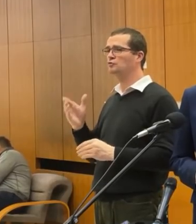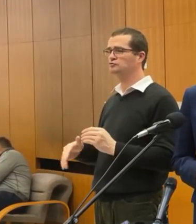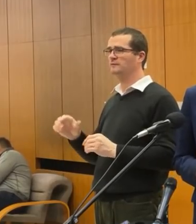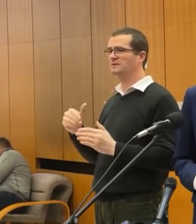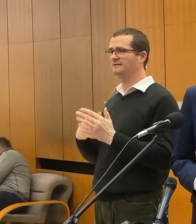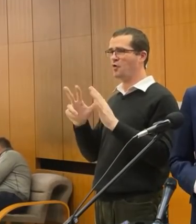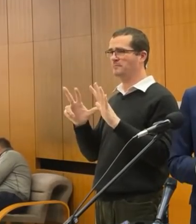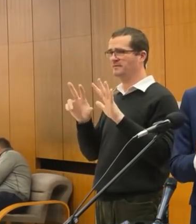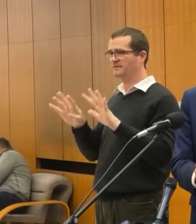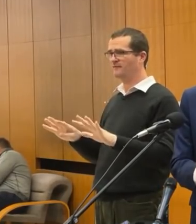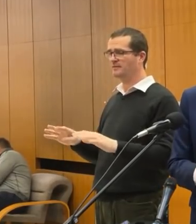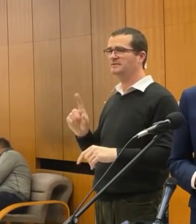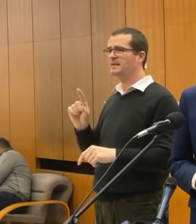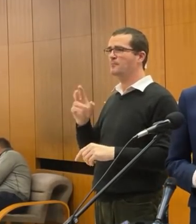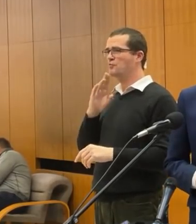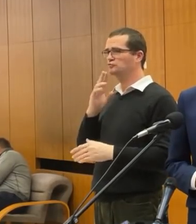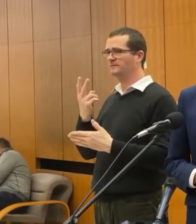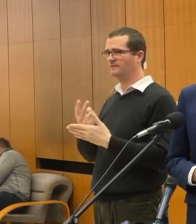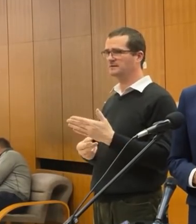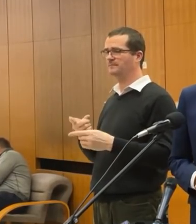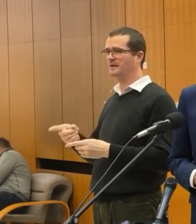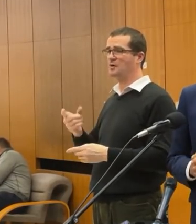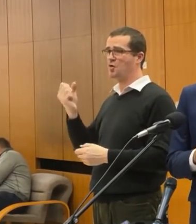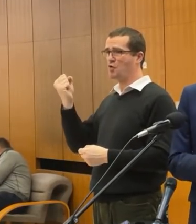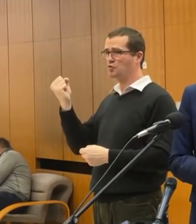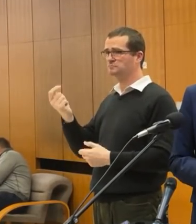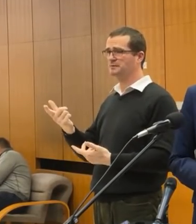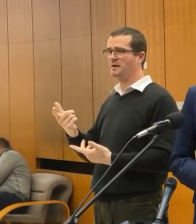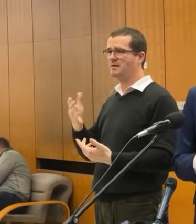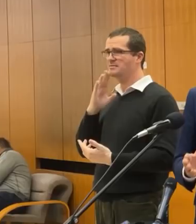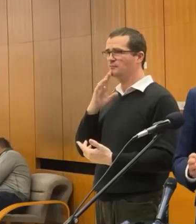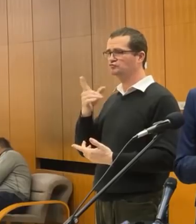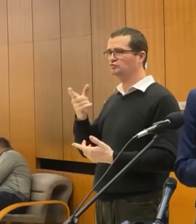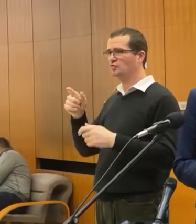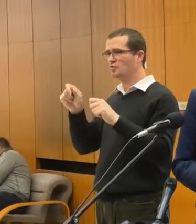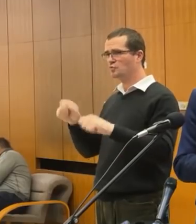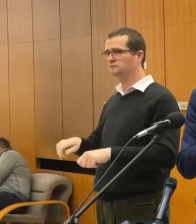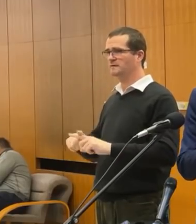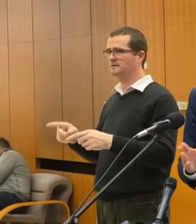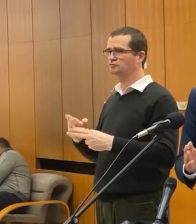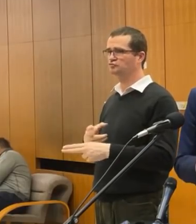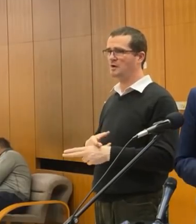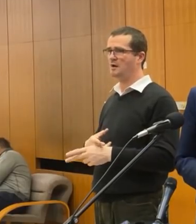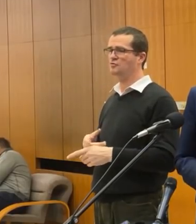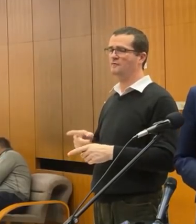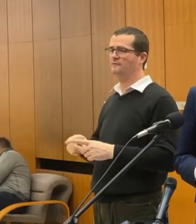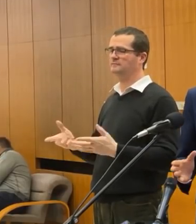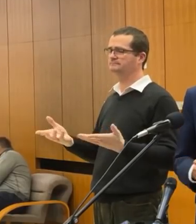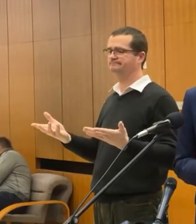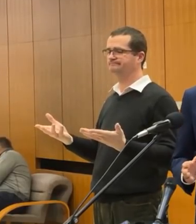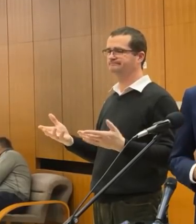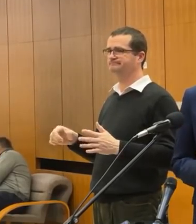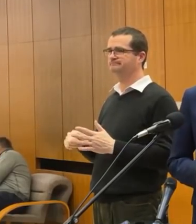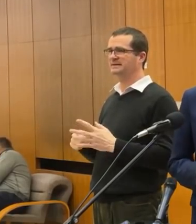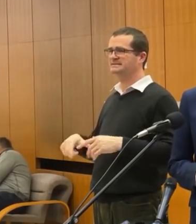malo skončiť v roku 89. Nemôže byť výsledkom takýchto hrozieb ani niečo, že sa bude rozhodovať o iných krajinách proste